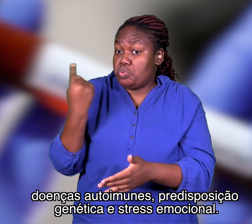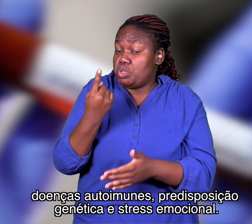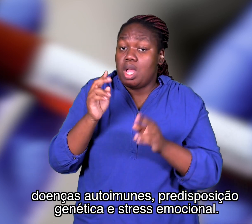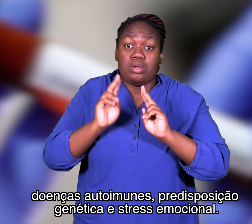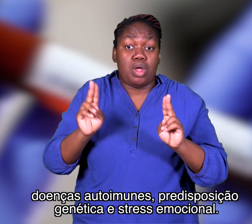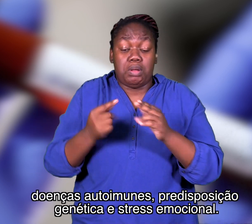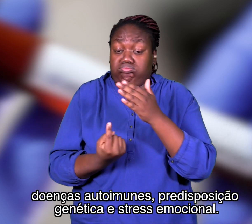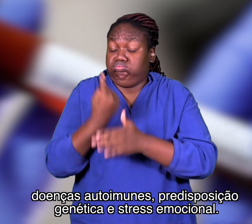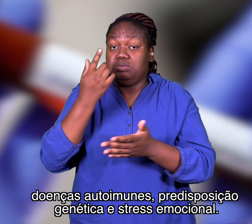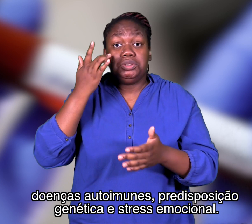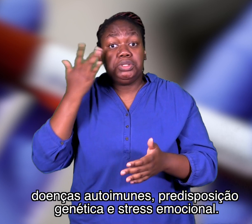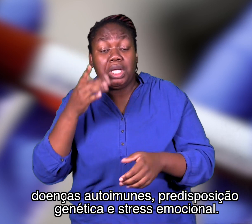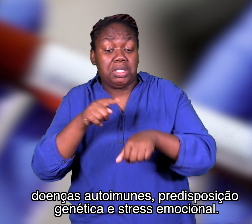genética e estresse emocional.